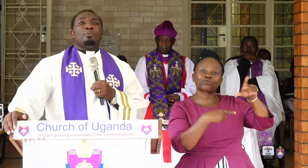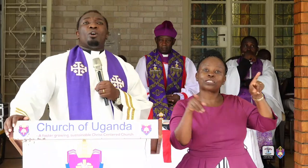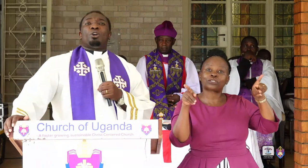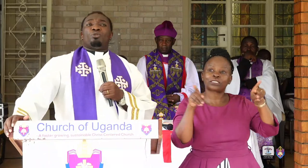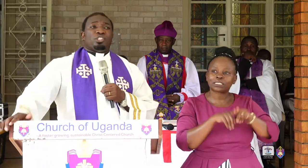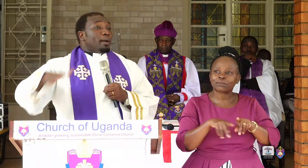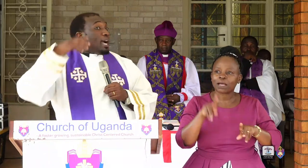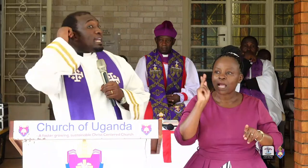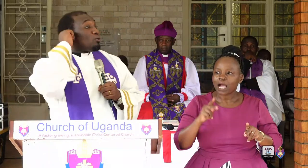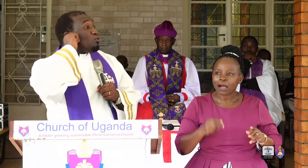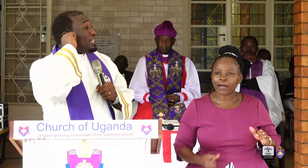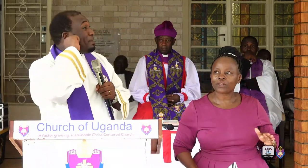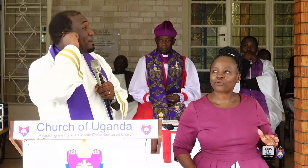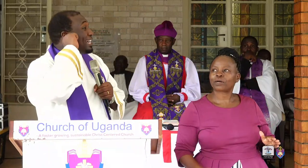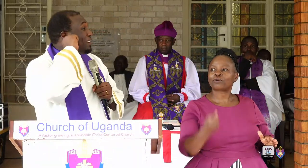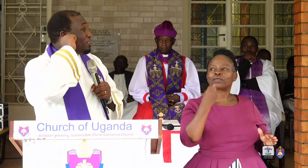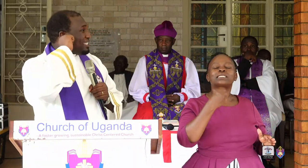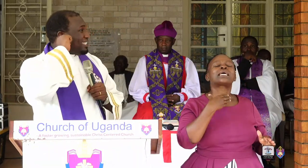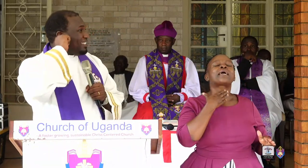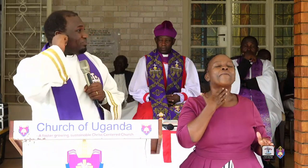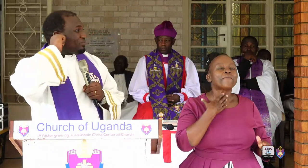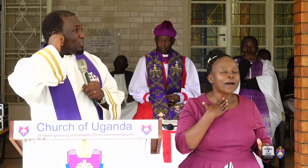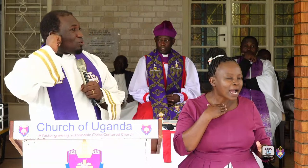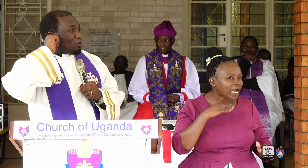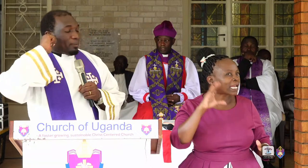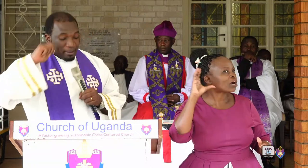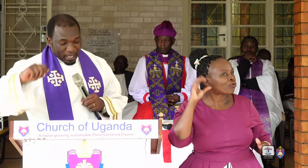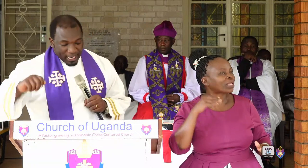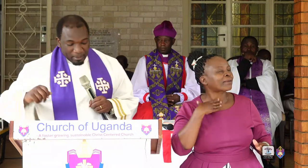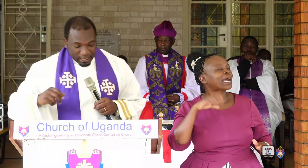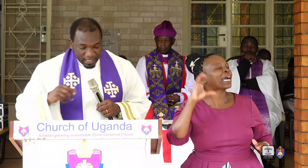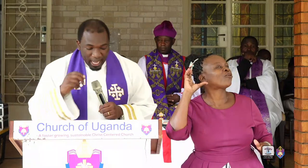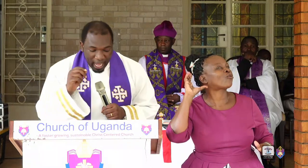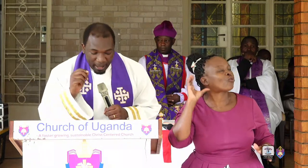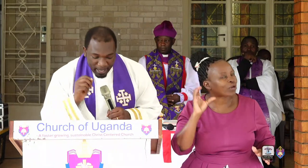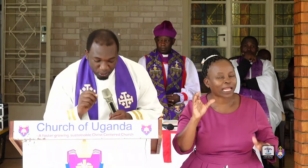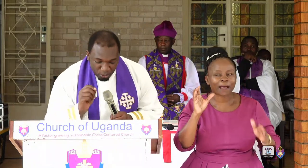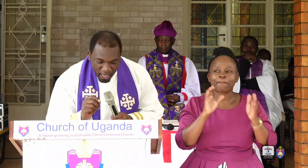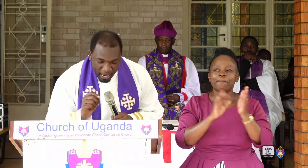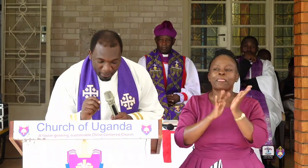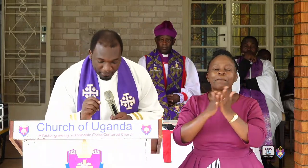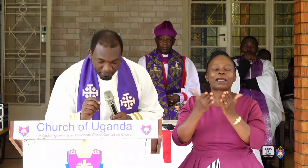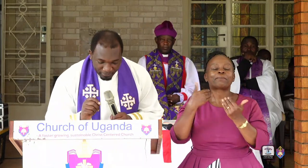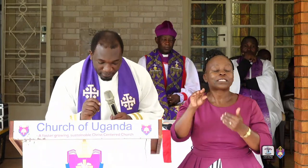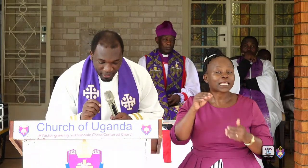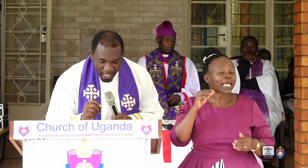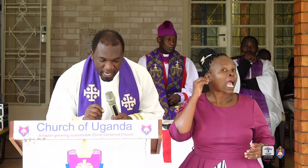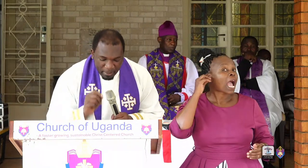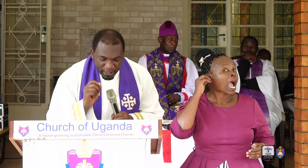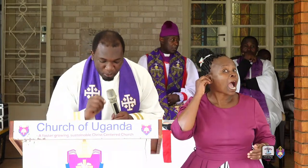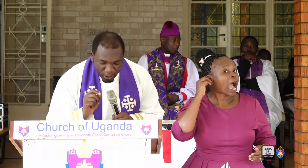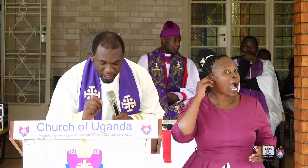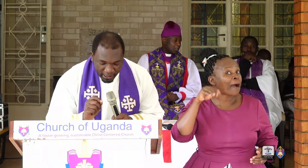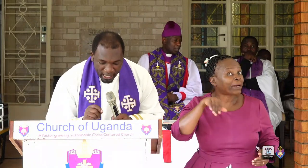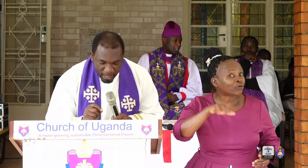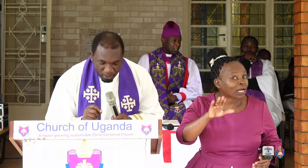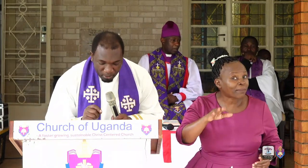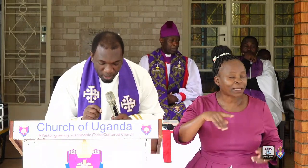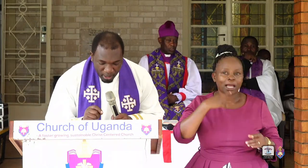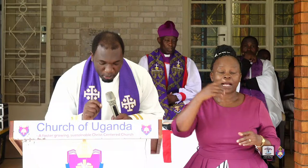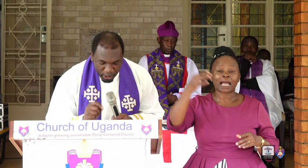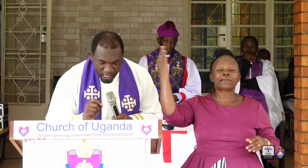ng'abantu bagolokose baagala kuwulira bye baagala kukola ki? Kuwulira. Bayibuli egambye nti amatu gaabwe agambye nti buulira